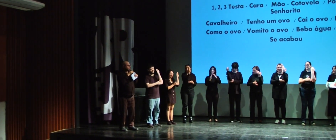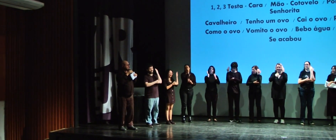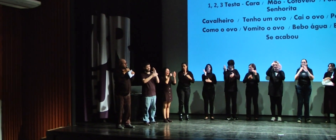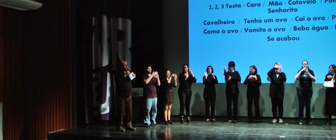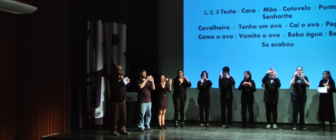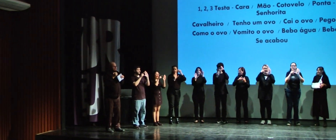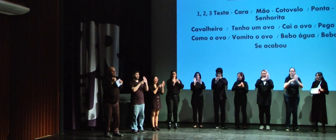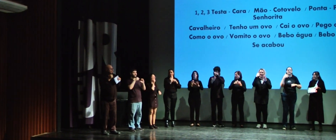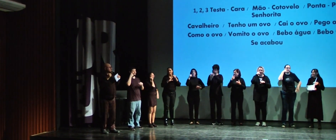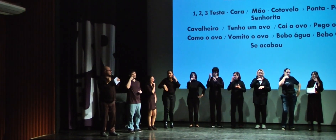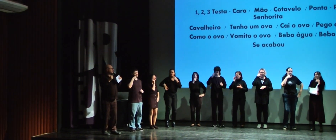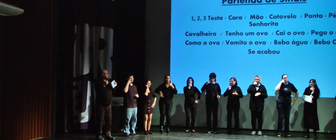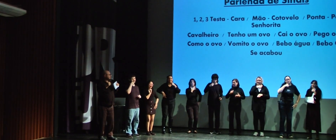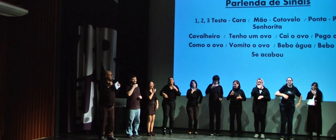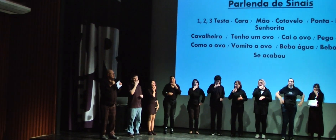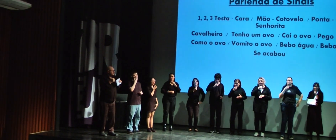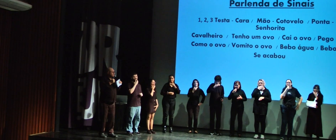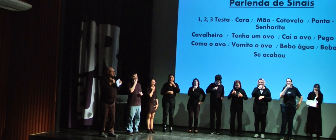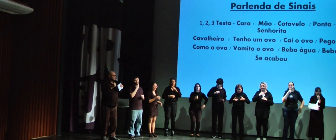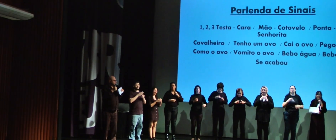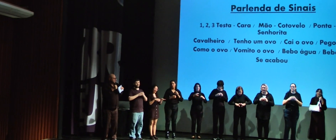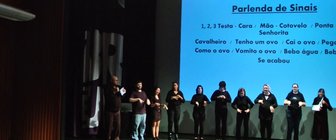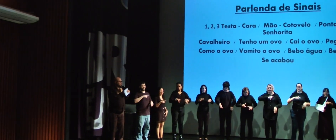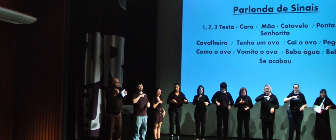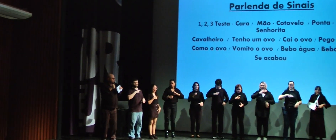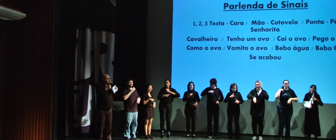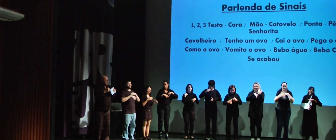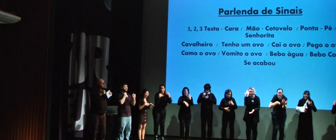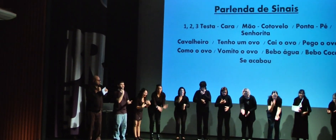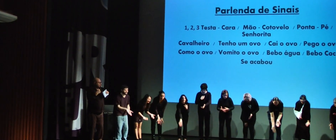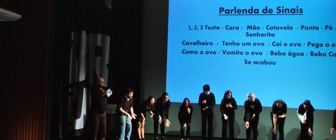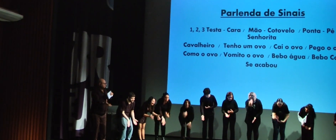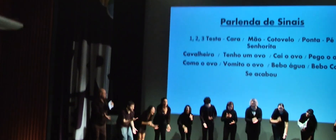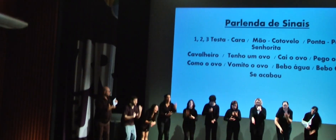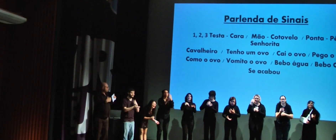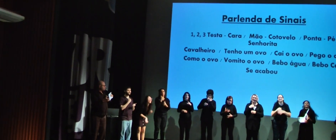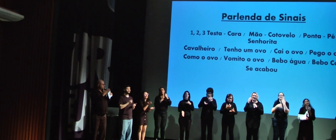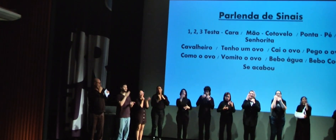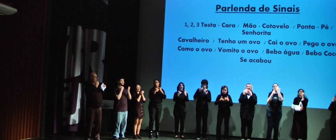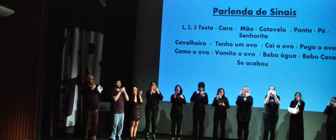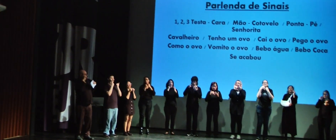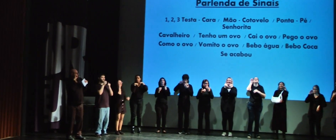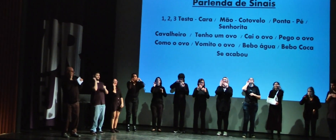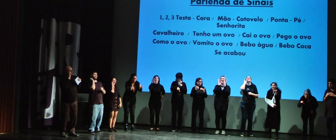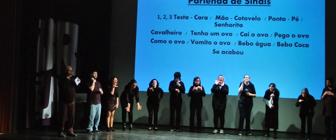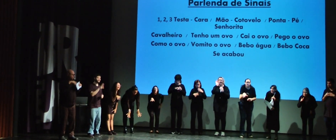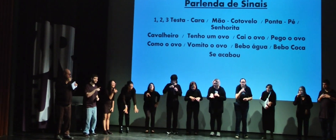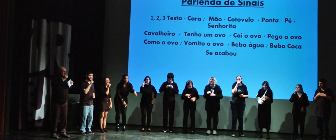cotovelo, ponta, pé, senhorita, cavalheiro, tem boca, cabe o ovo, pede o ovo, como o ovo, mito o ovo,